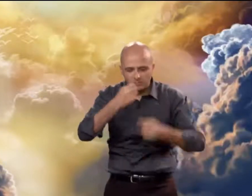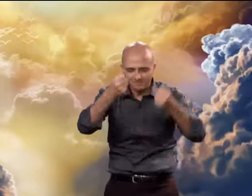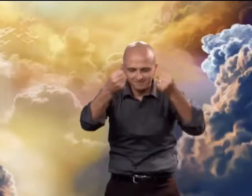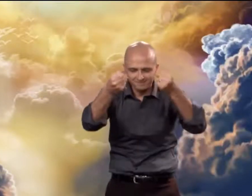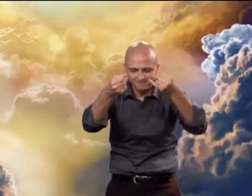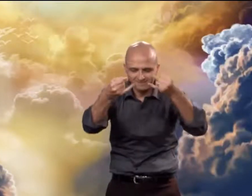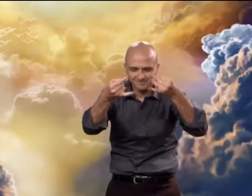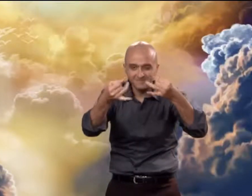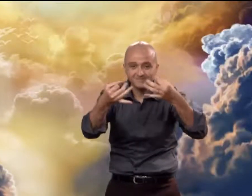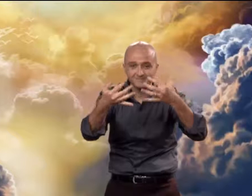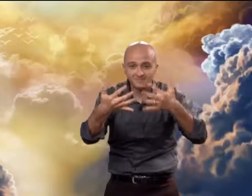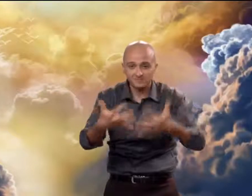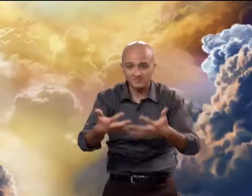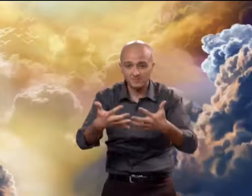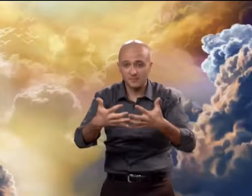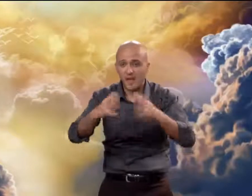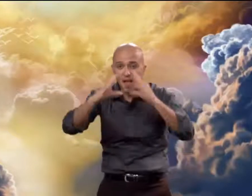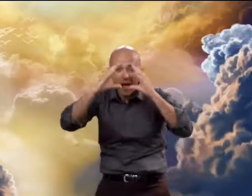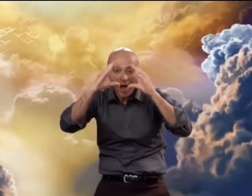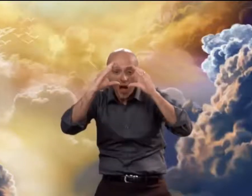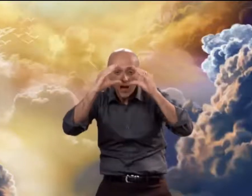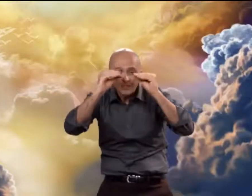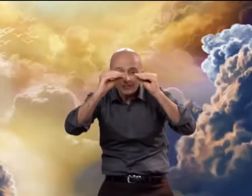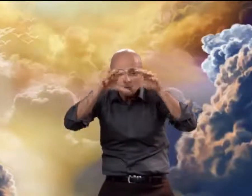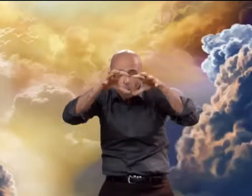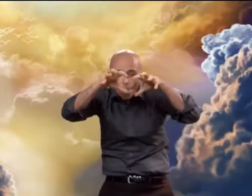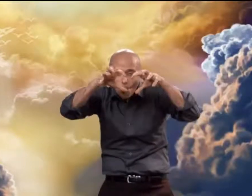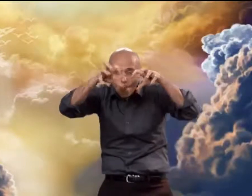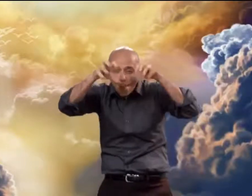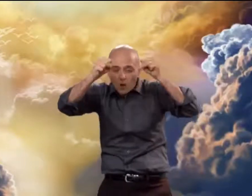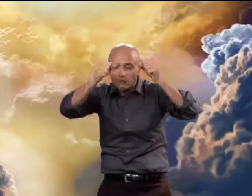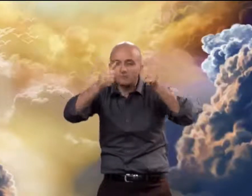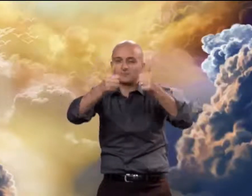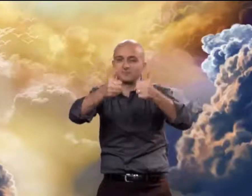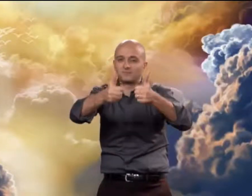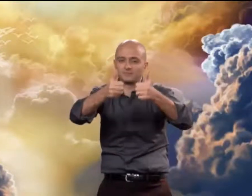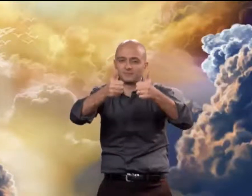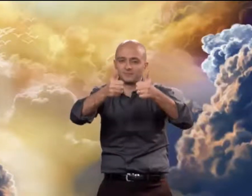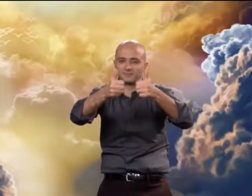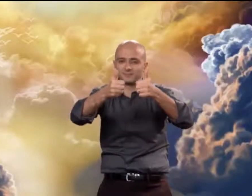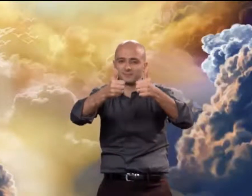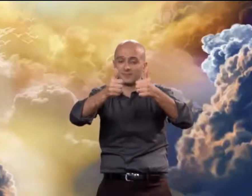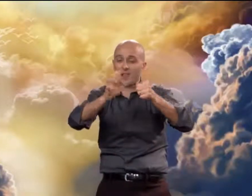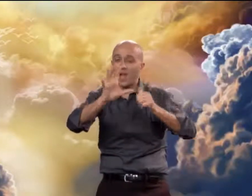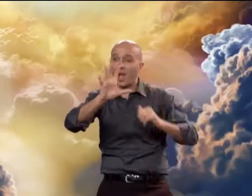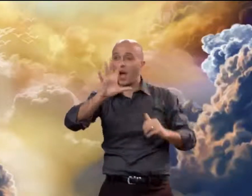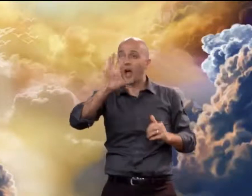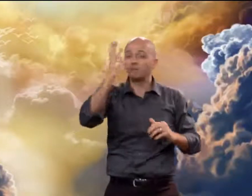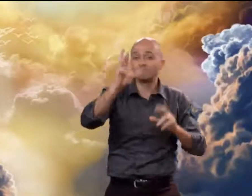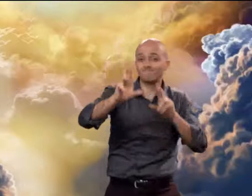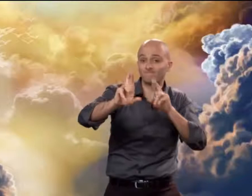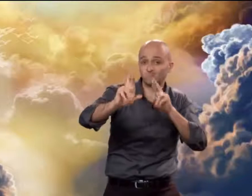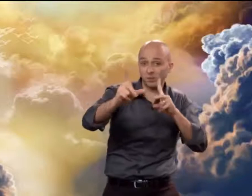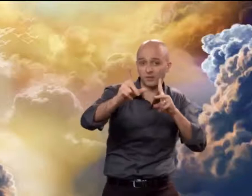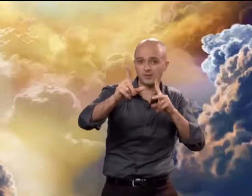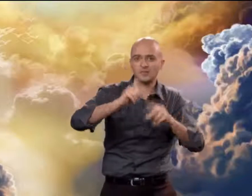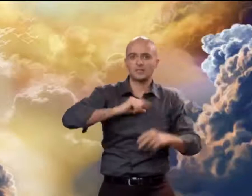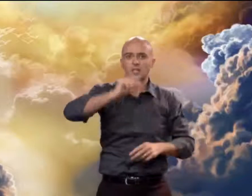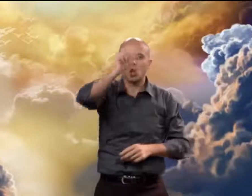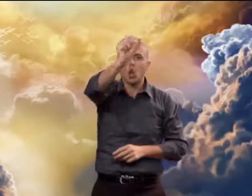de 2.500 anos antes. O sol se tornará em trevas e a lua em sangue, antes que venha o grande